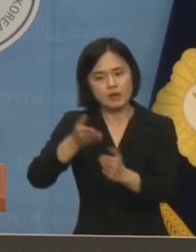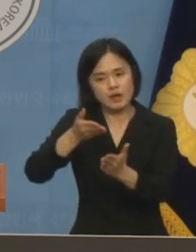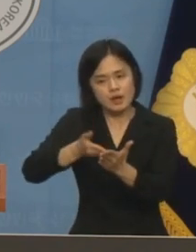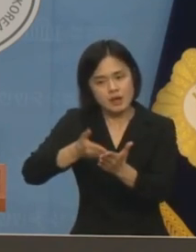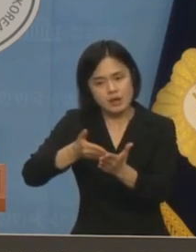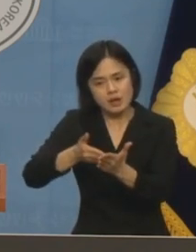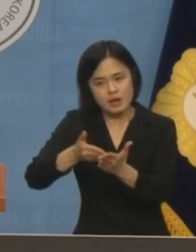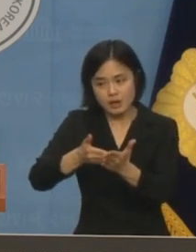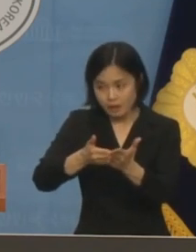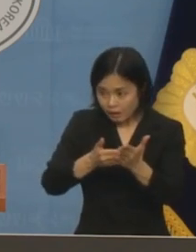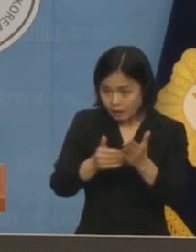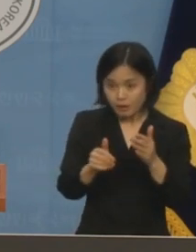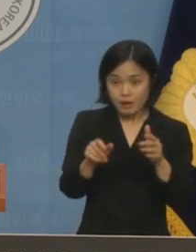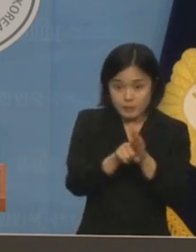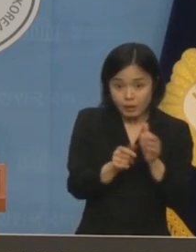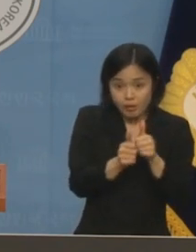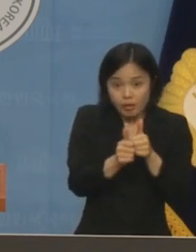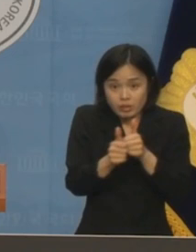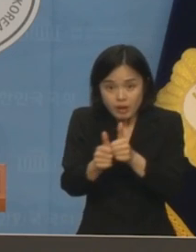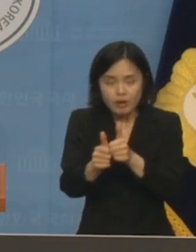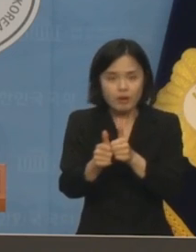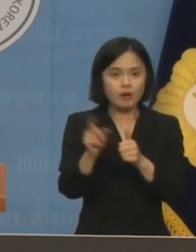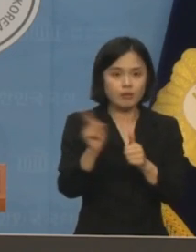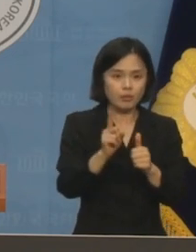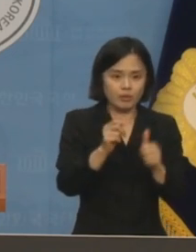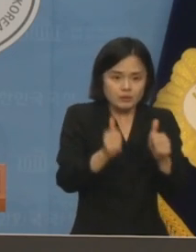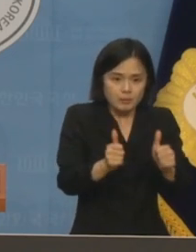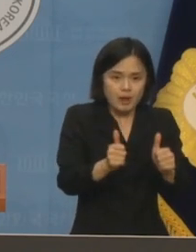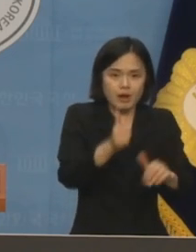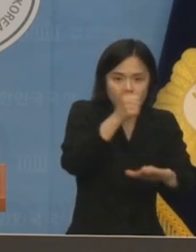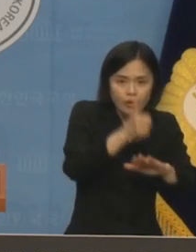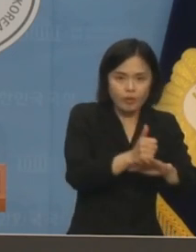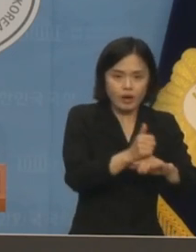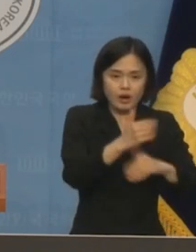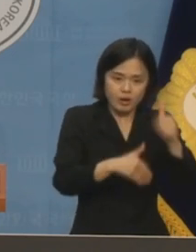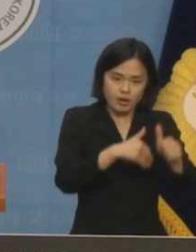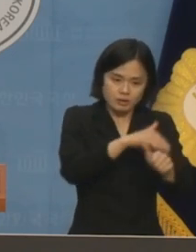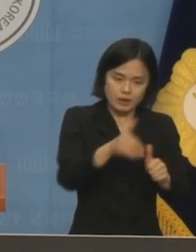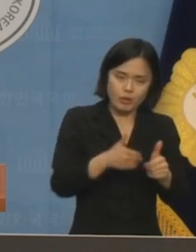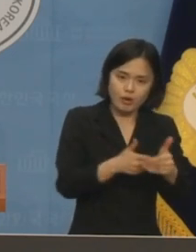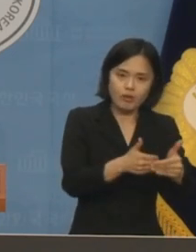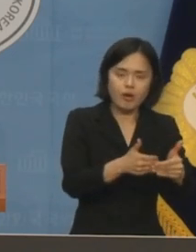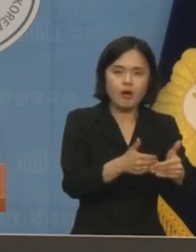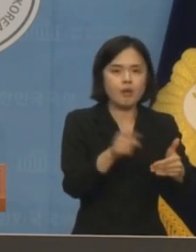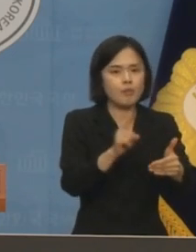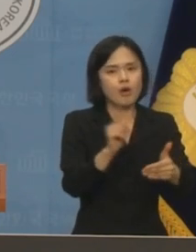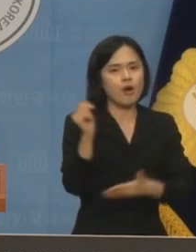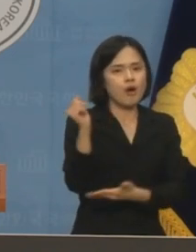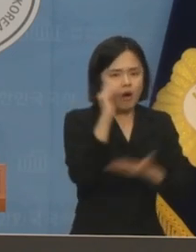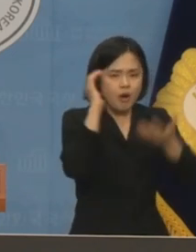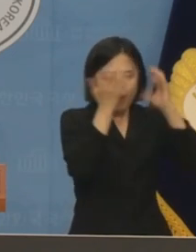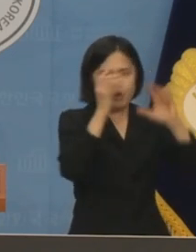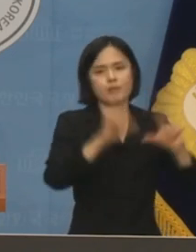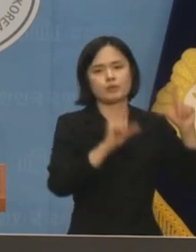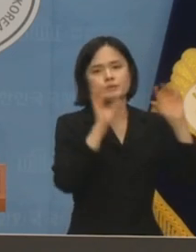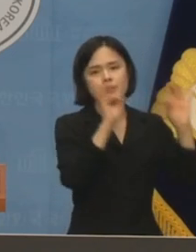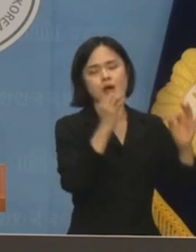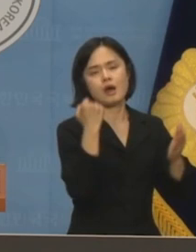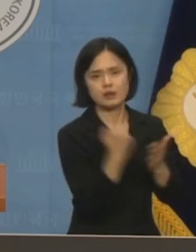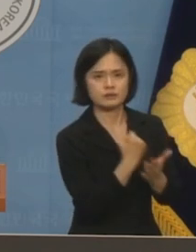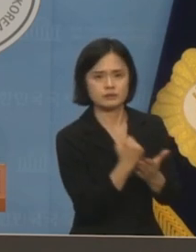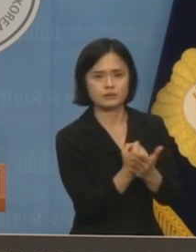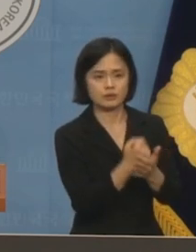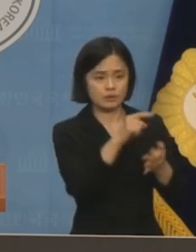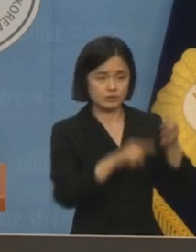우왕좌왕하는 모습을 보여 개탄스럽다. 우리는 이번 사건이 진행되어 온 과정을 되짚어보며 이제 마지막으로 윤석열